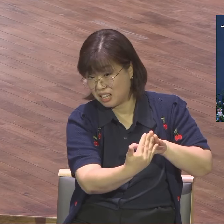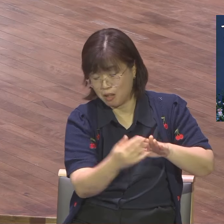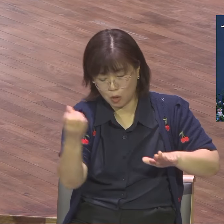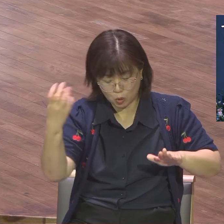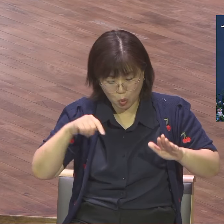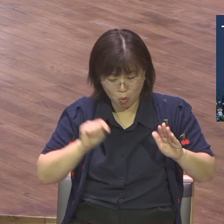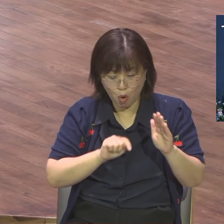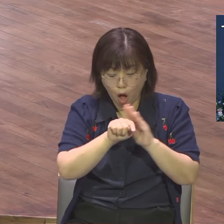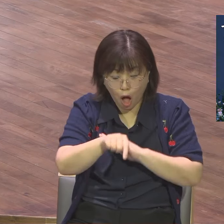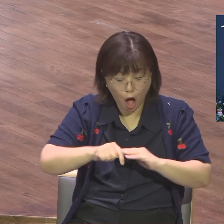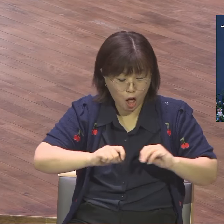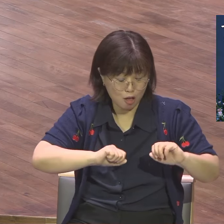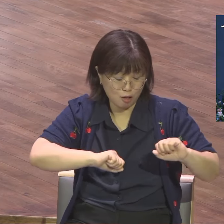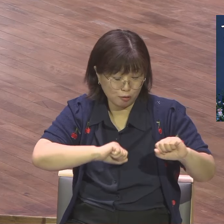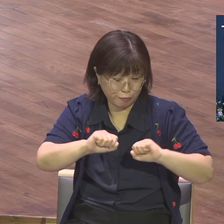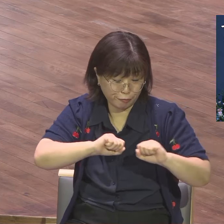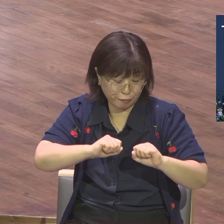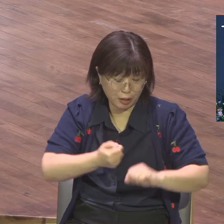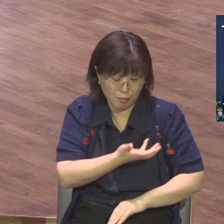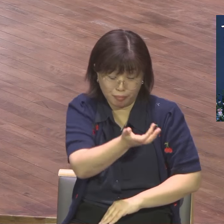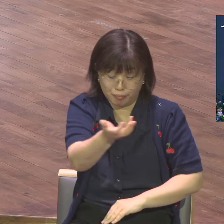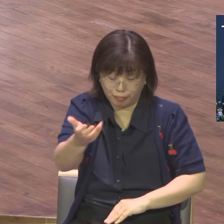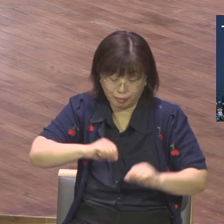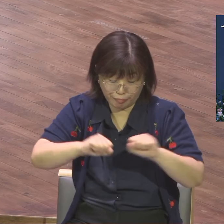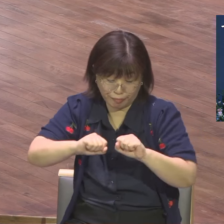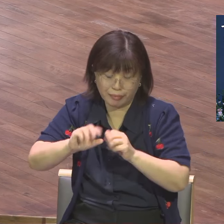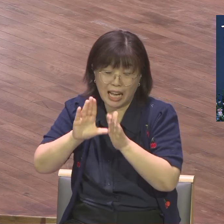햇빛을 받고 일하기 때문에 피부가 검게 탔어요.